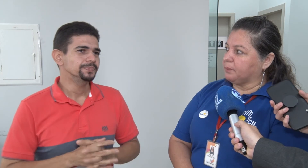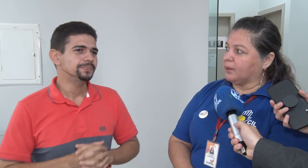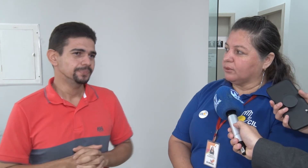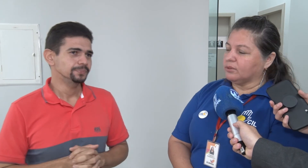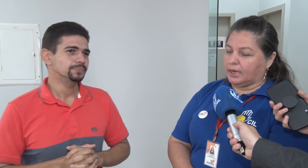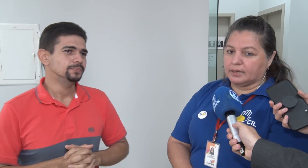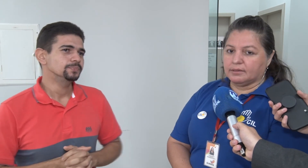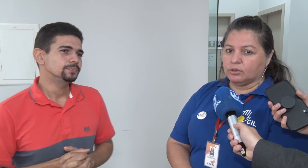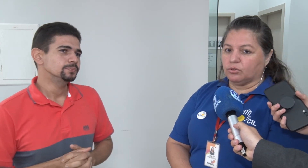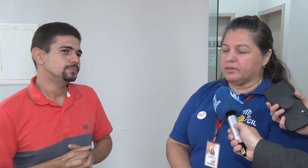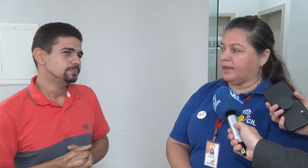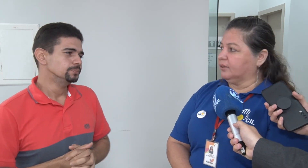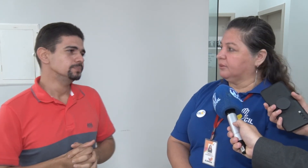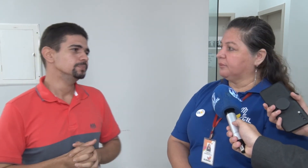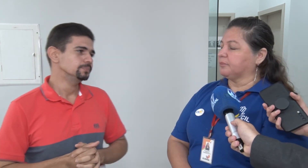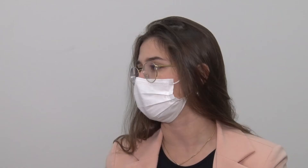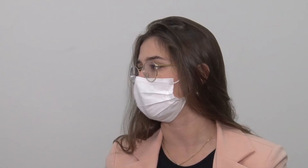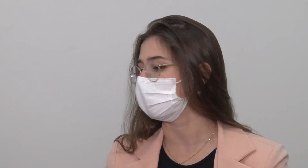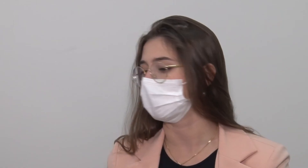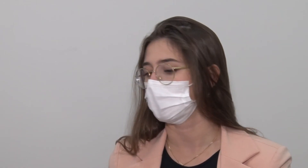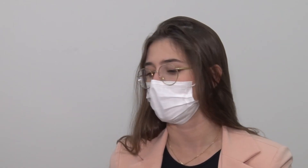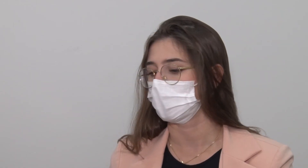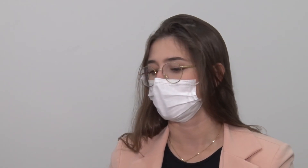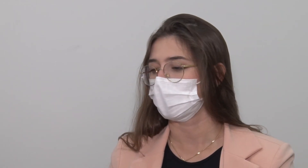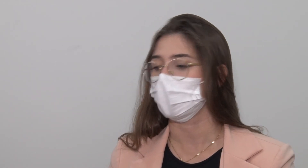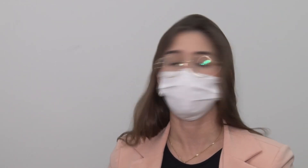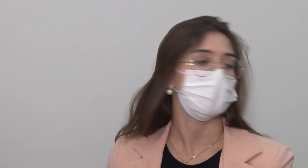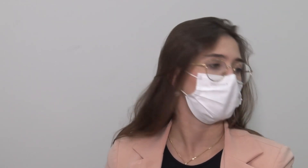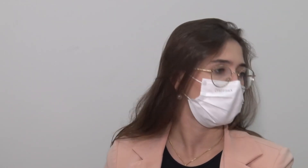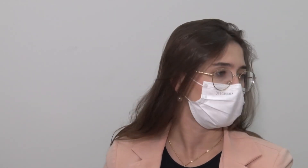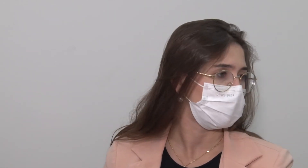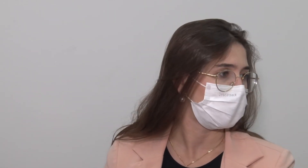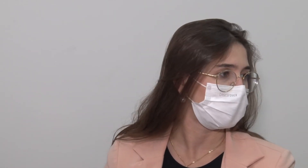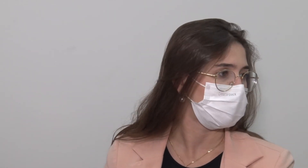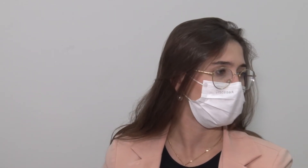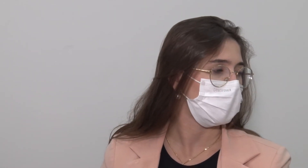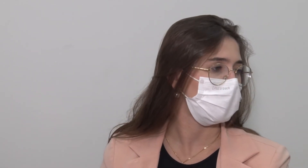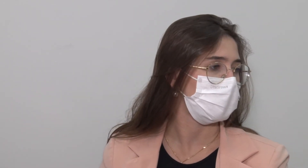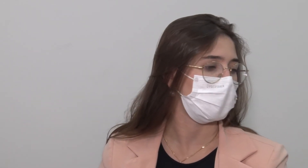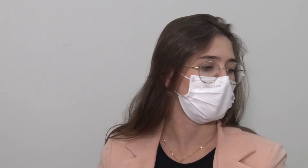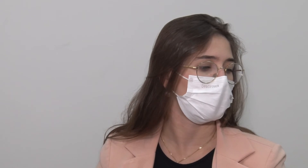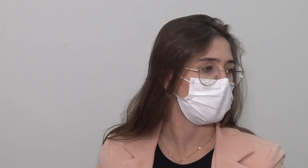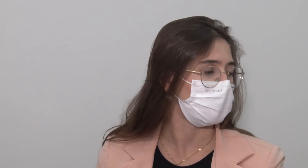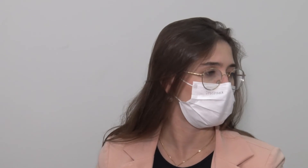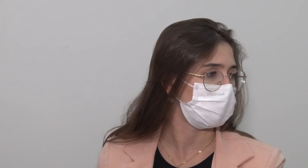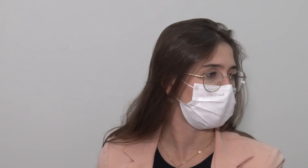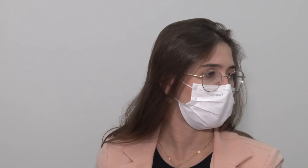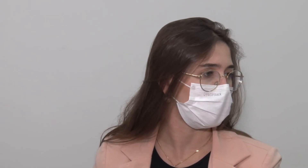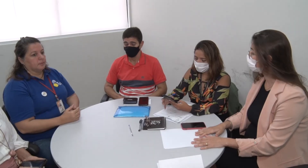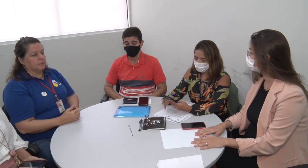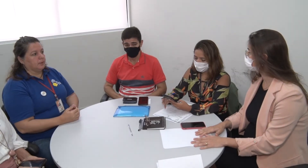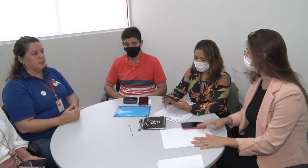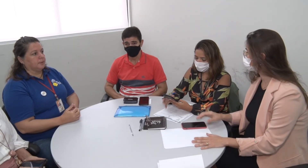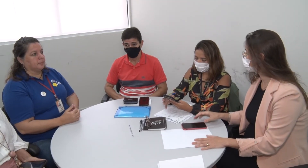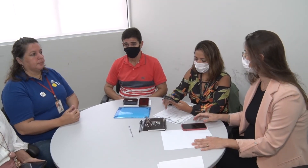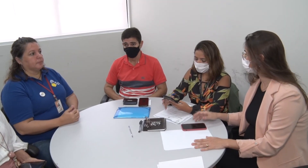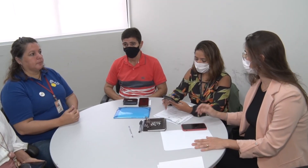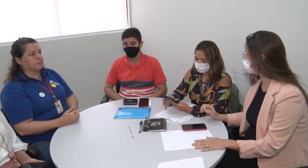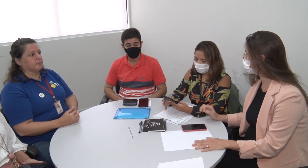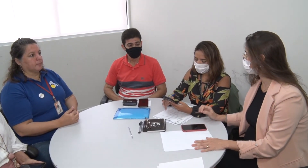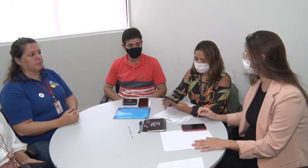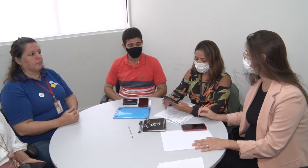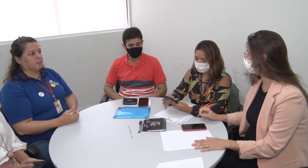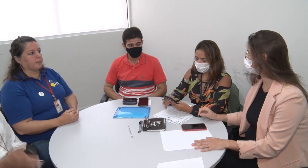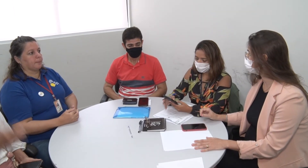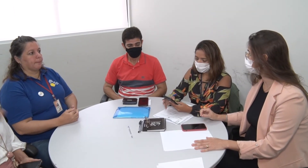isso eu aproveito para agradecer o juizado. A juíza Marcela Pontes é a responsável por este Sejusque. Ela destacou o